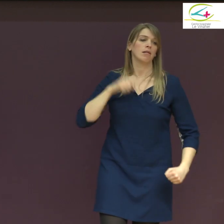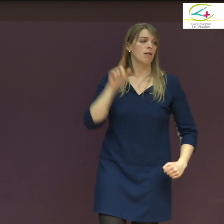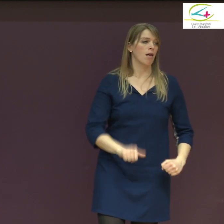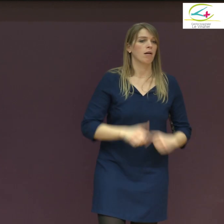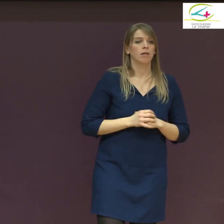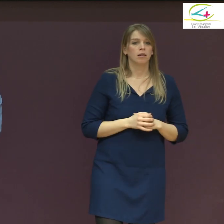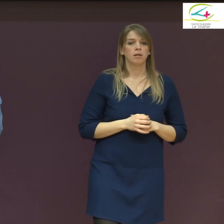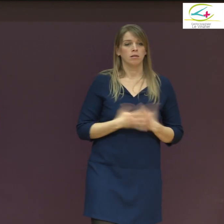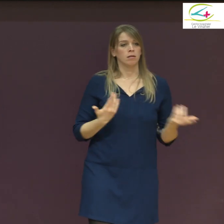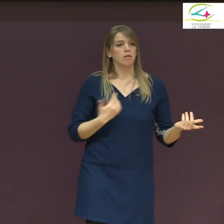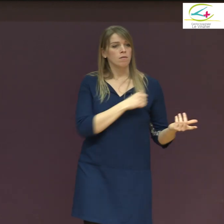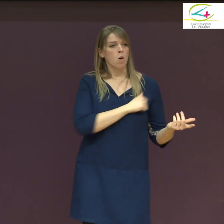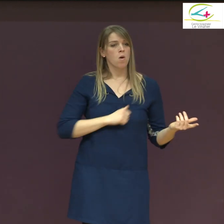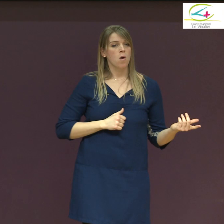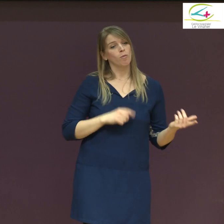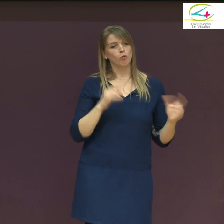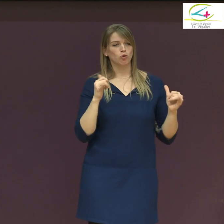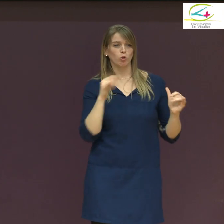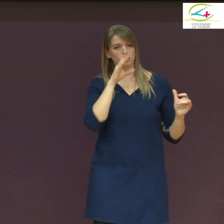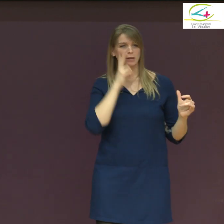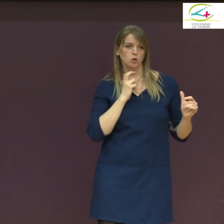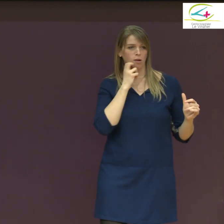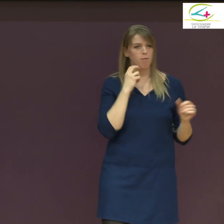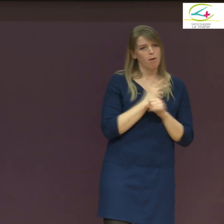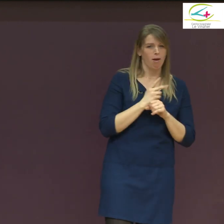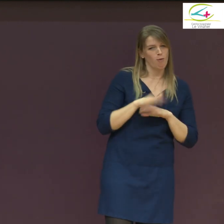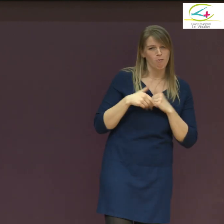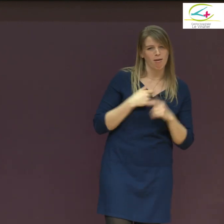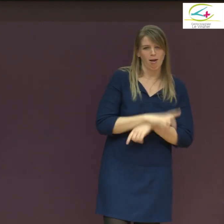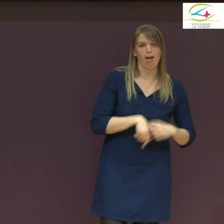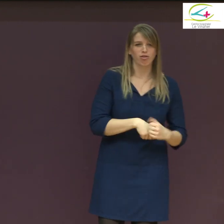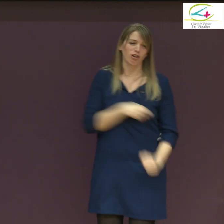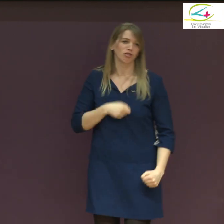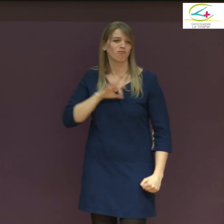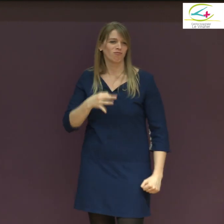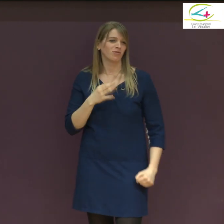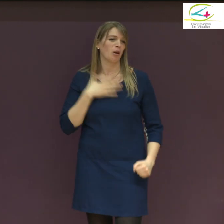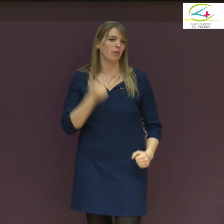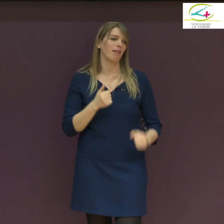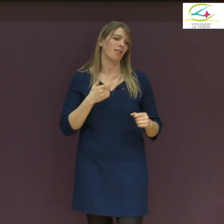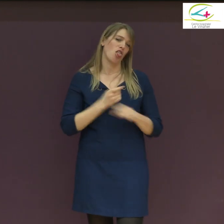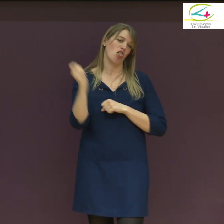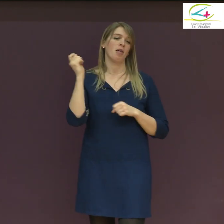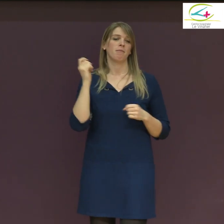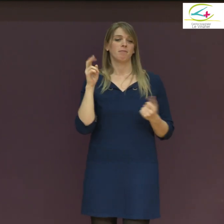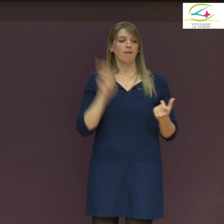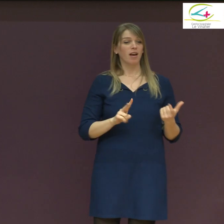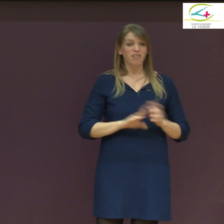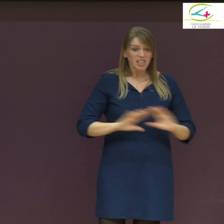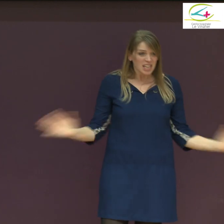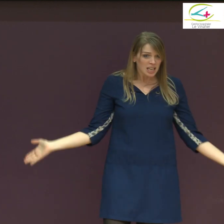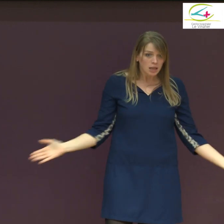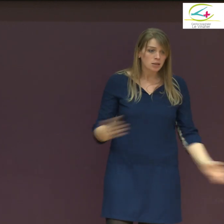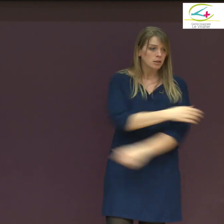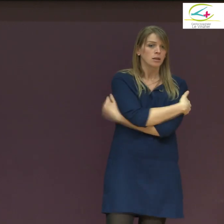Alors ça, c'est vachement bien pour les jeux sexuels, enfin moi j'aime bien, mais on en fait plus, ça n'existe plus la camisole depuis très